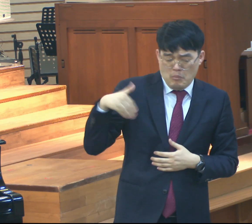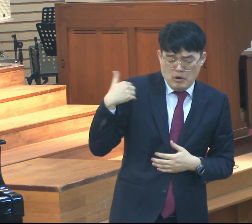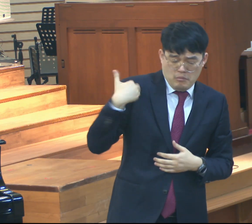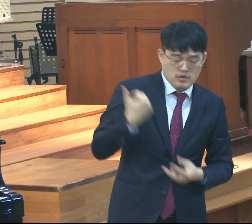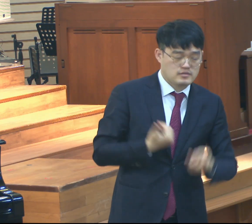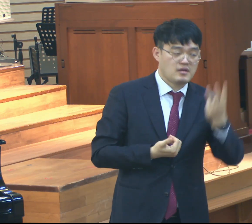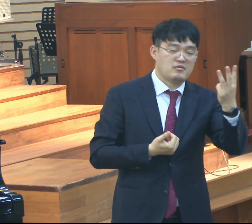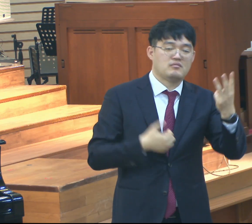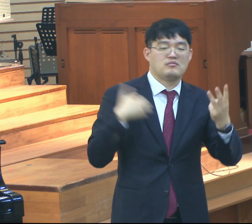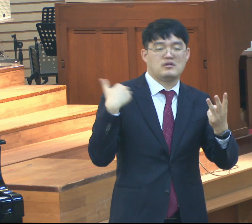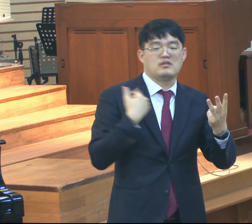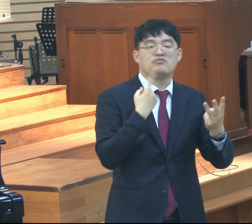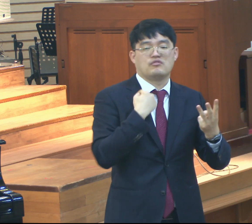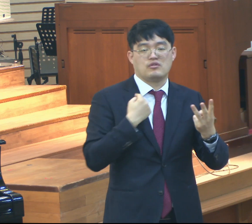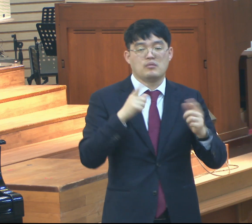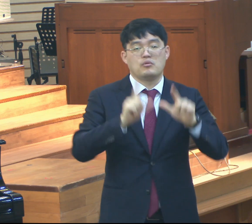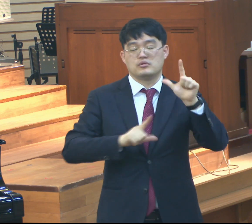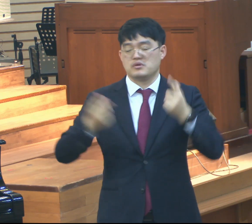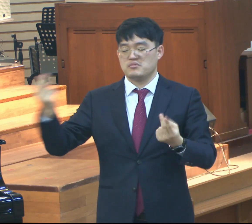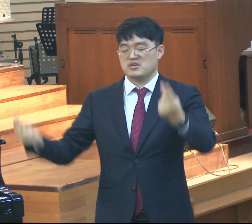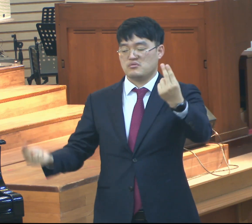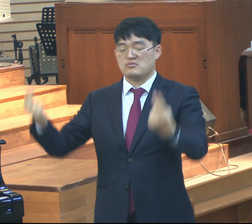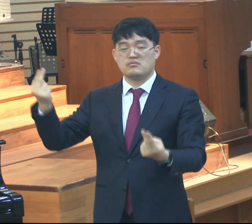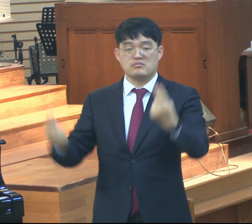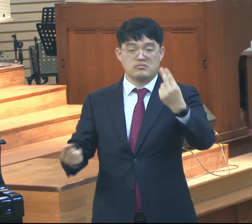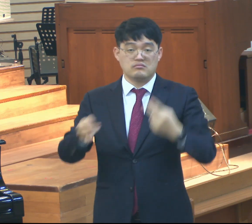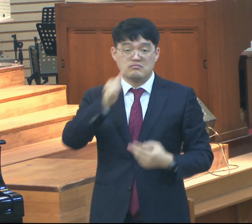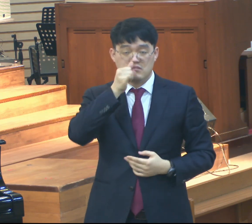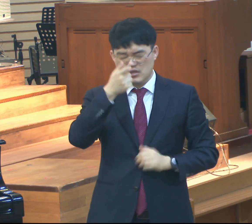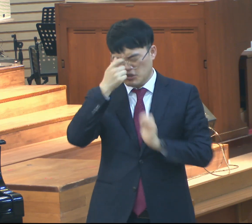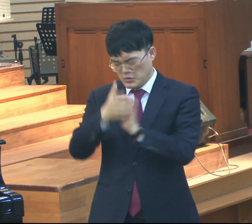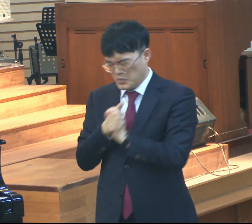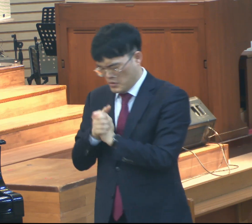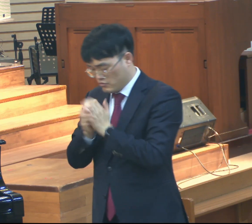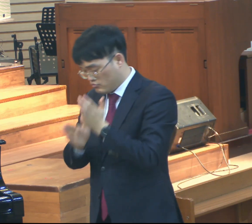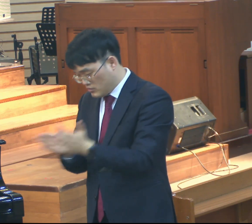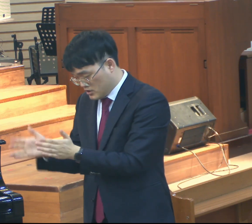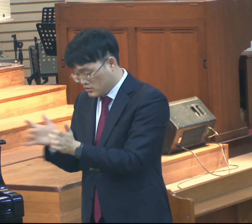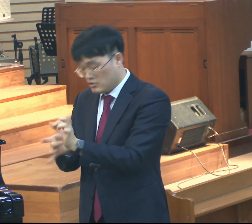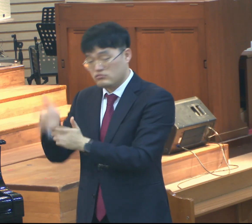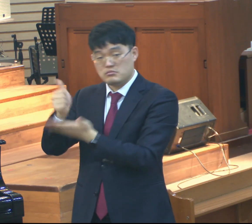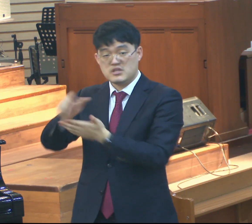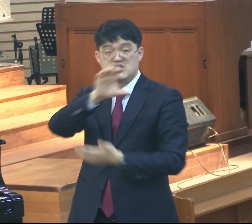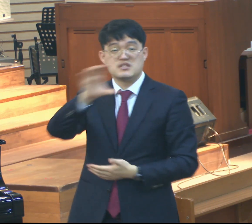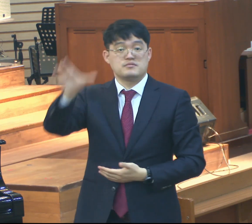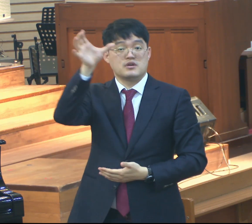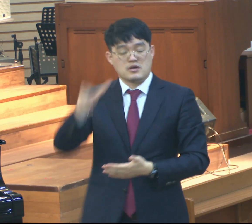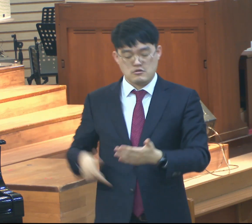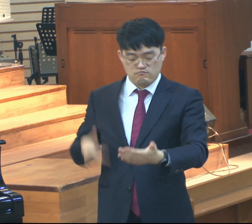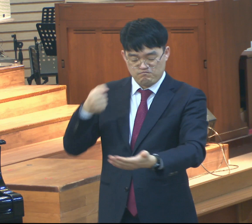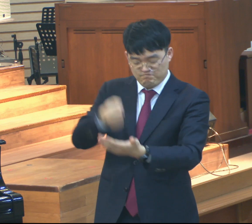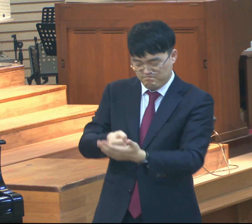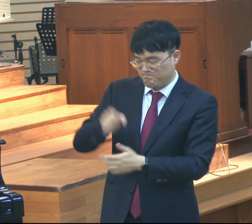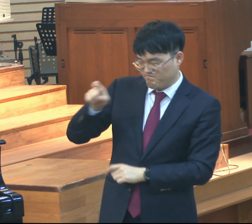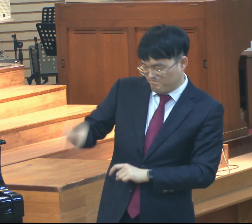모습을 비교해 주었습니다. 기도로 준비하신 예수님은 십자가로 담대하게 자기의 길을 걸어갔지만